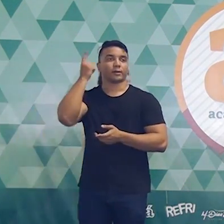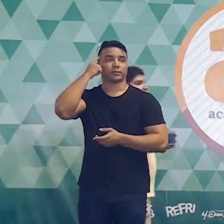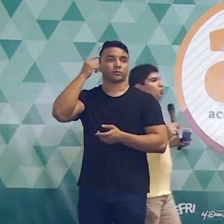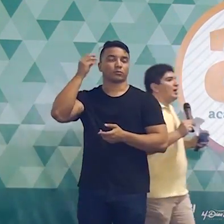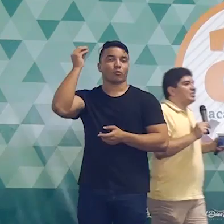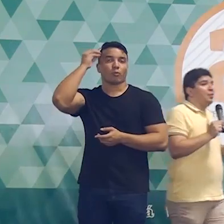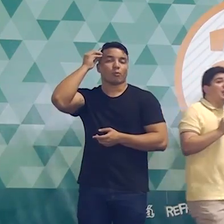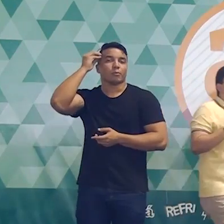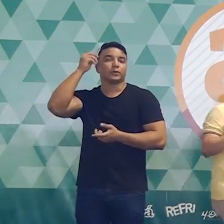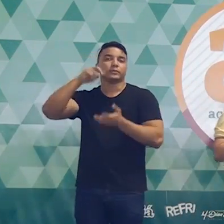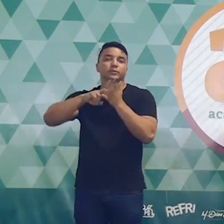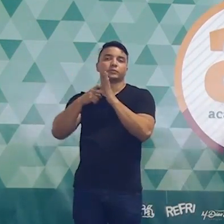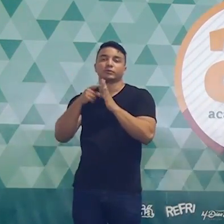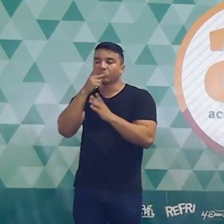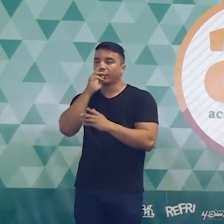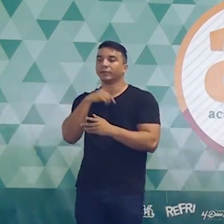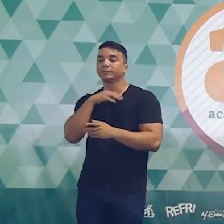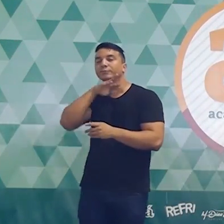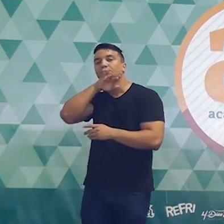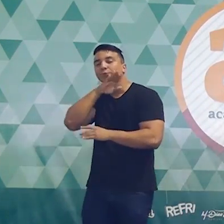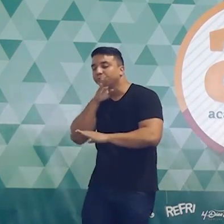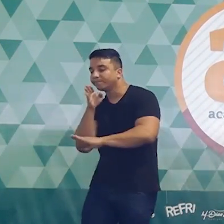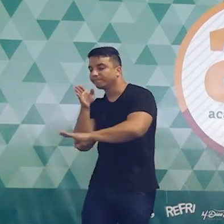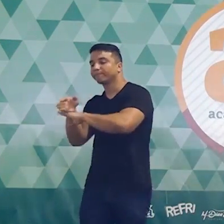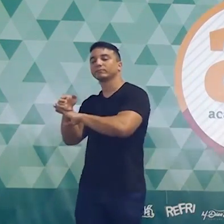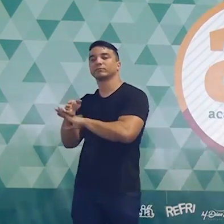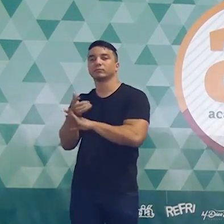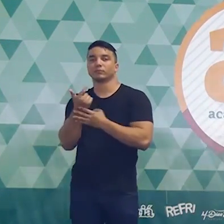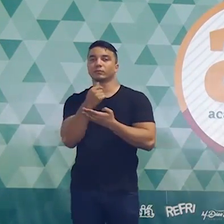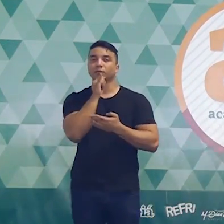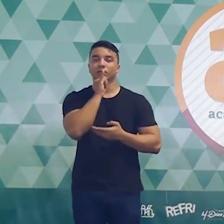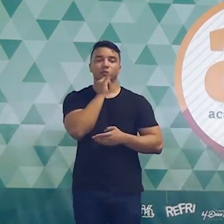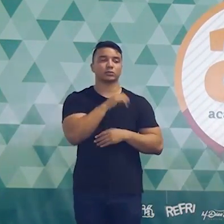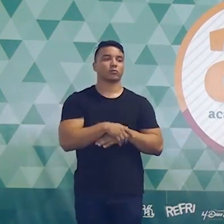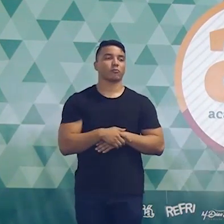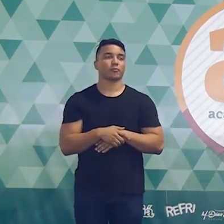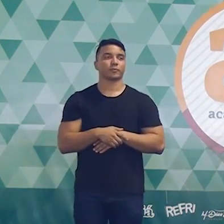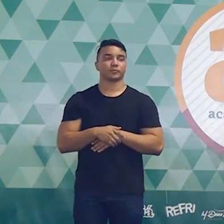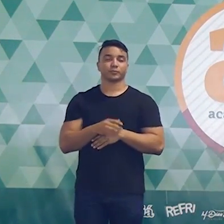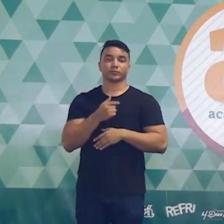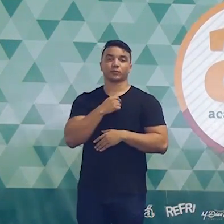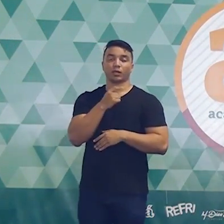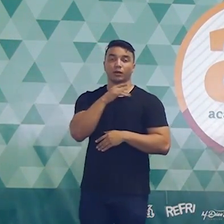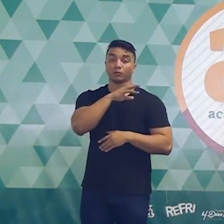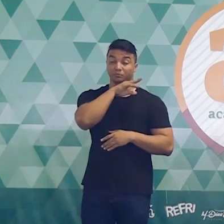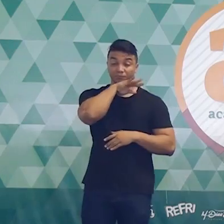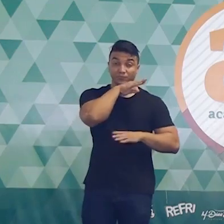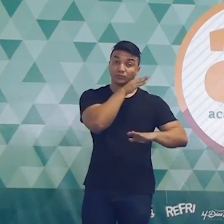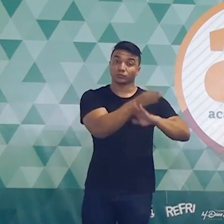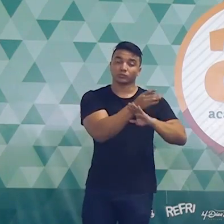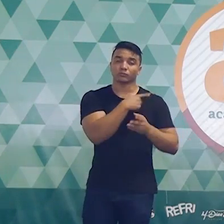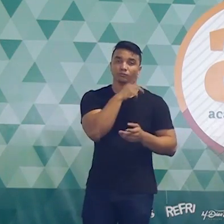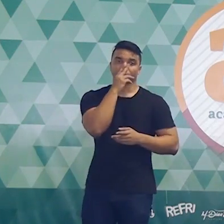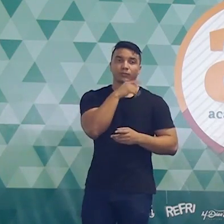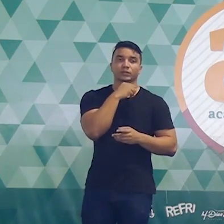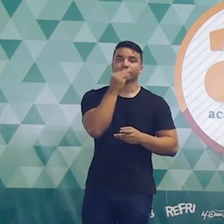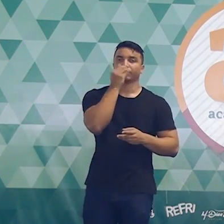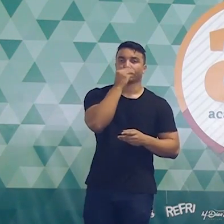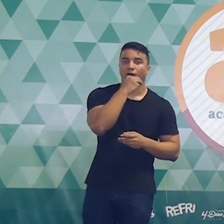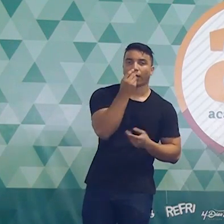Culpa é atuação ineficaz. Se eu falar de uma atuação ineficaz,